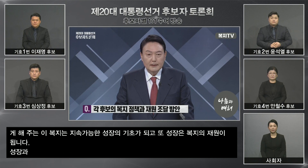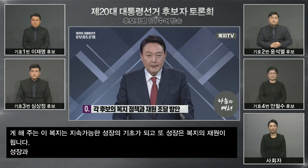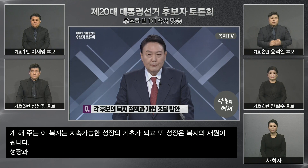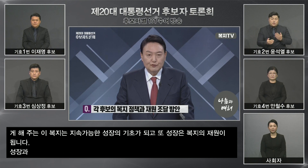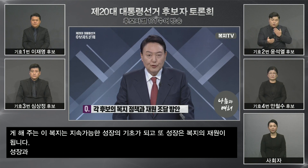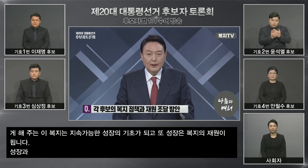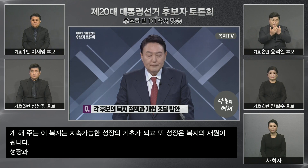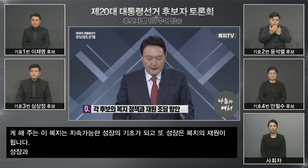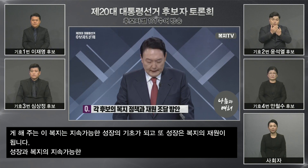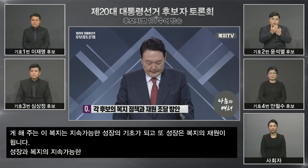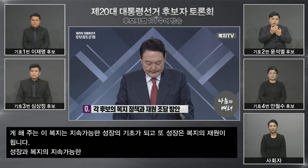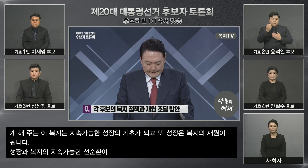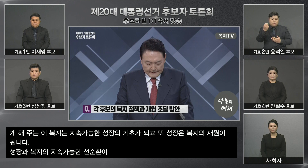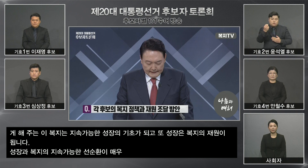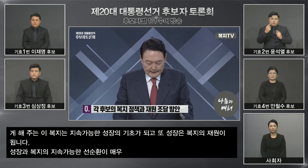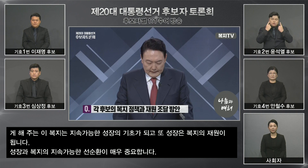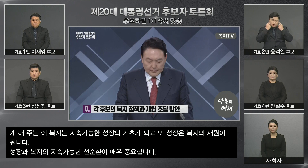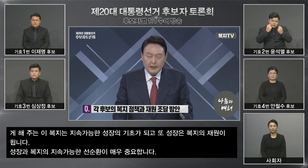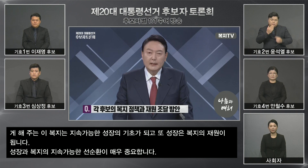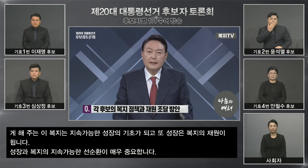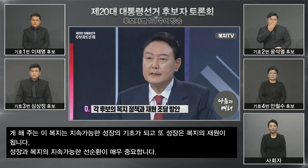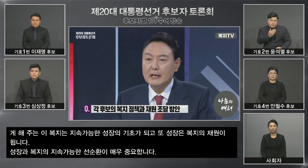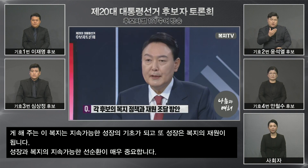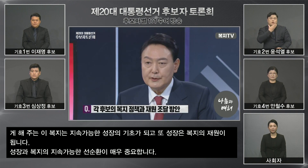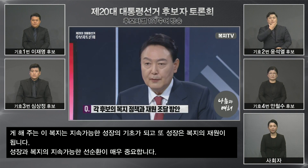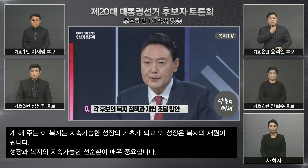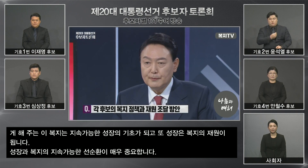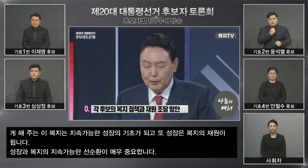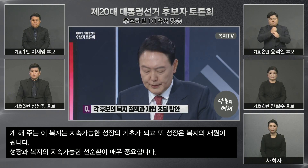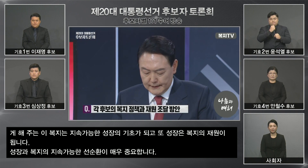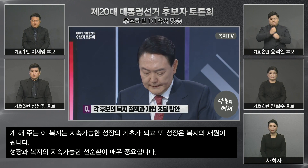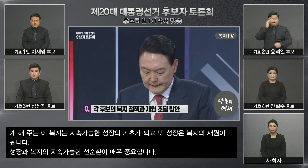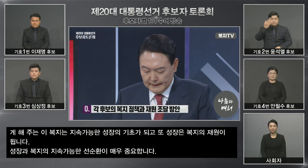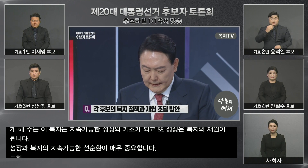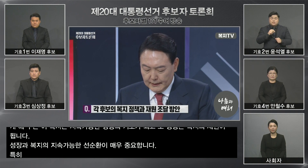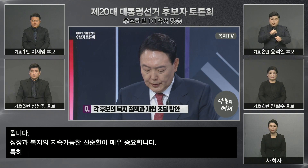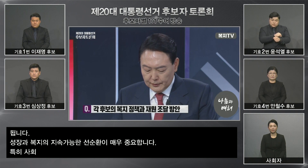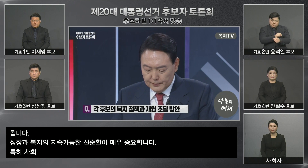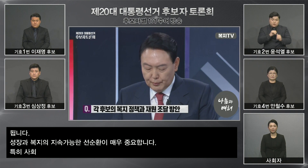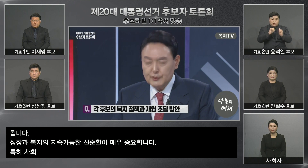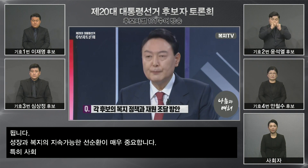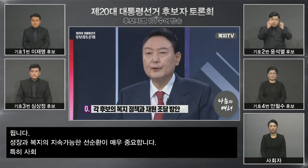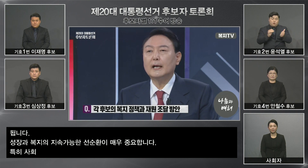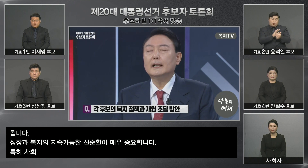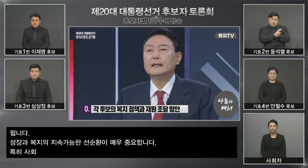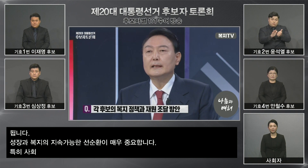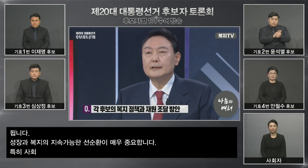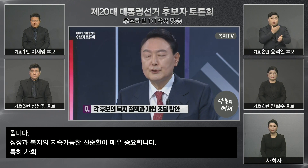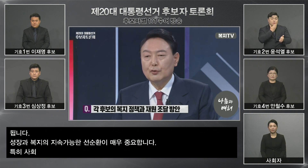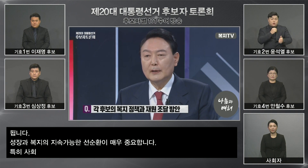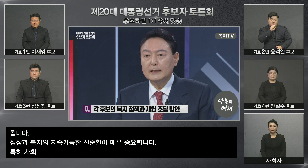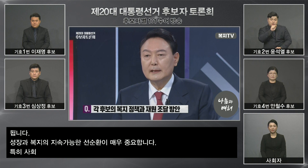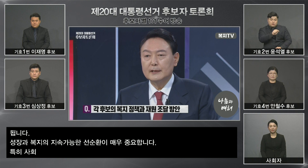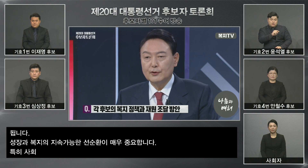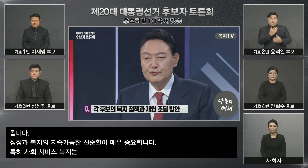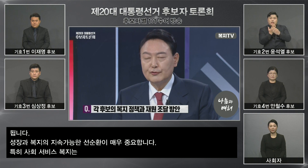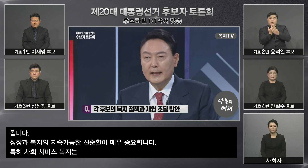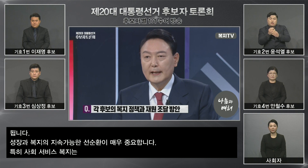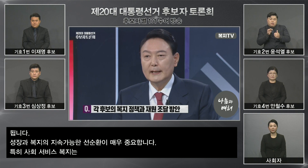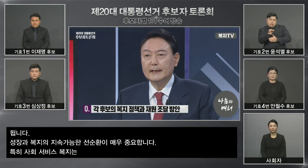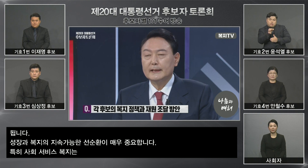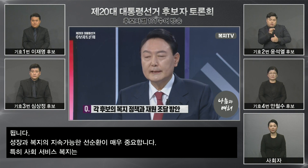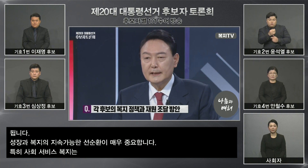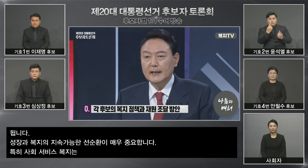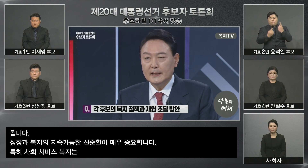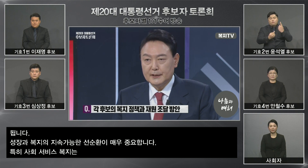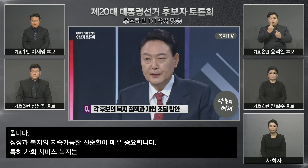선순환이 매우 중요합니다. 특히 사회 서비스 복지는 현금 복지보다 지속 가능한